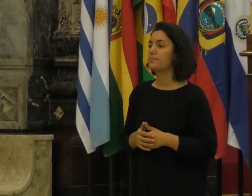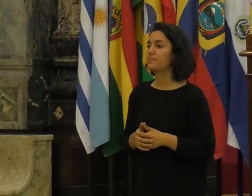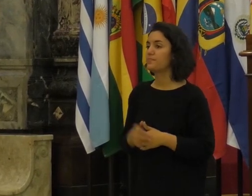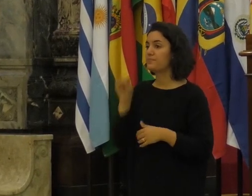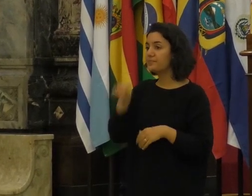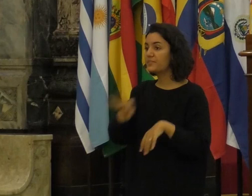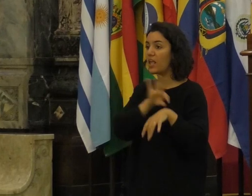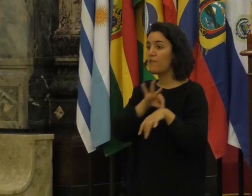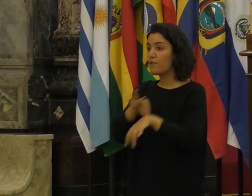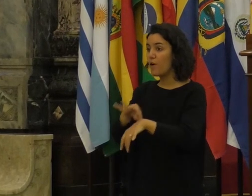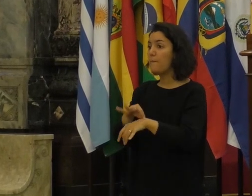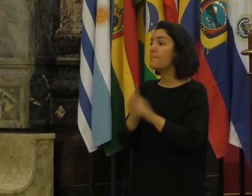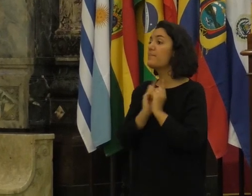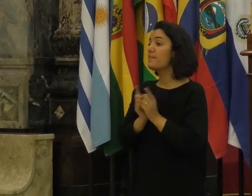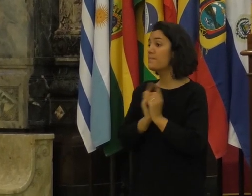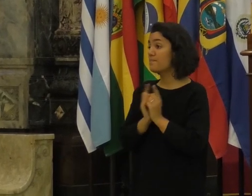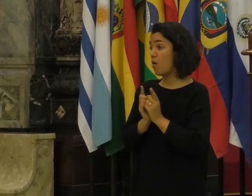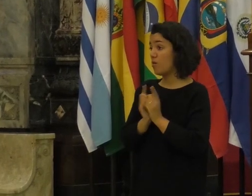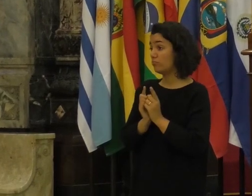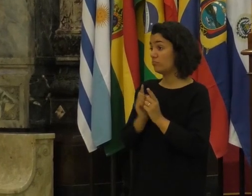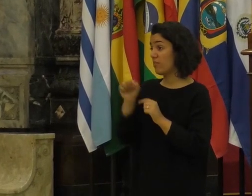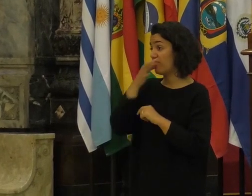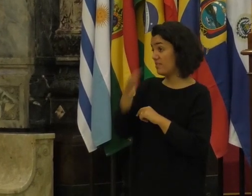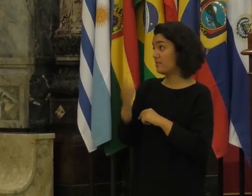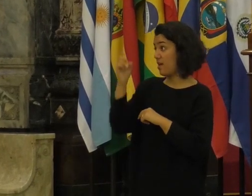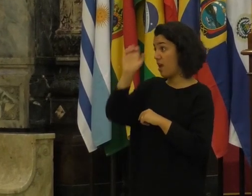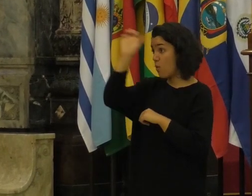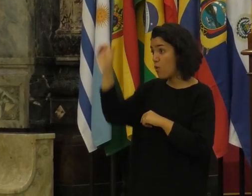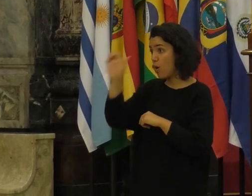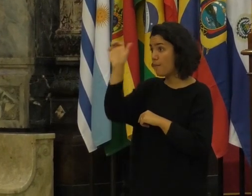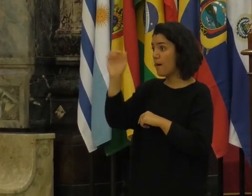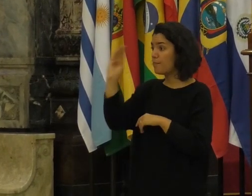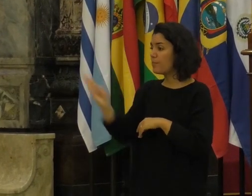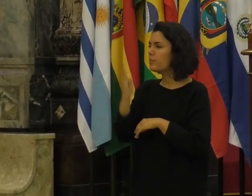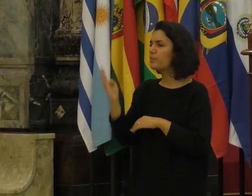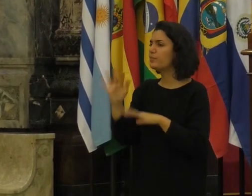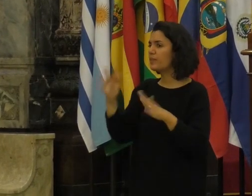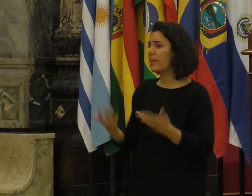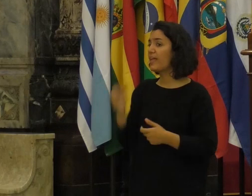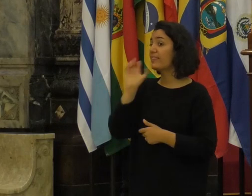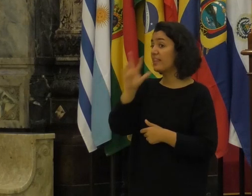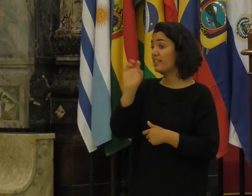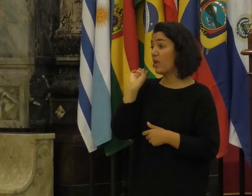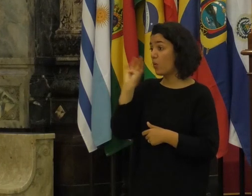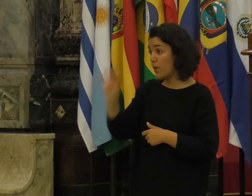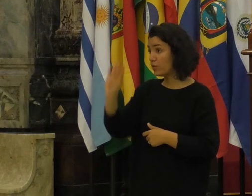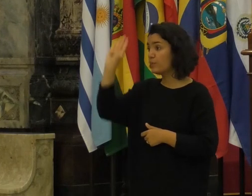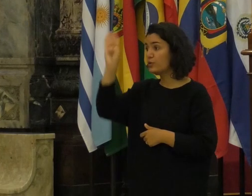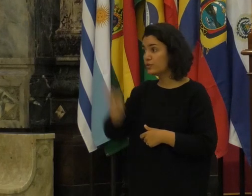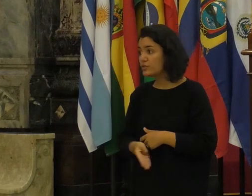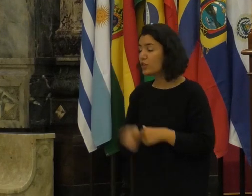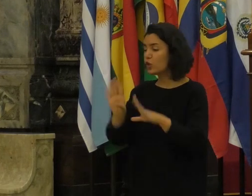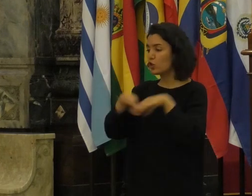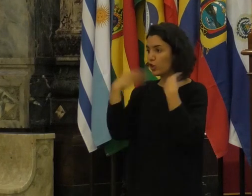ese mismo informe muestra que Europa produjo el 34% del total de publicaciones